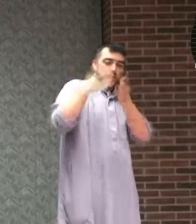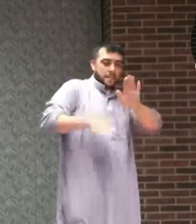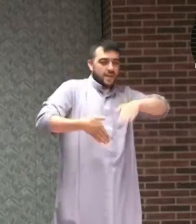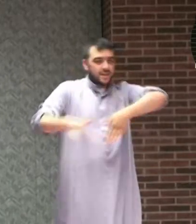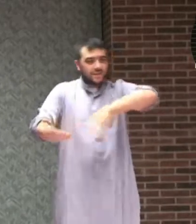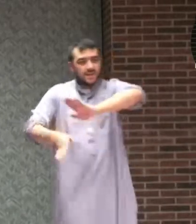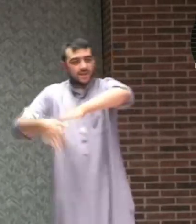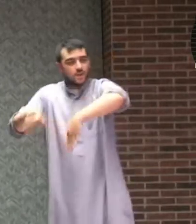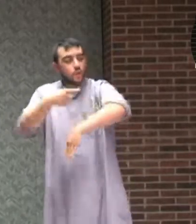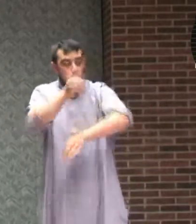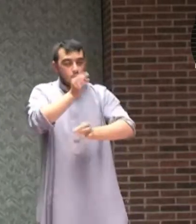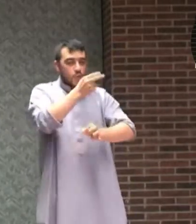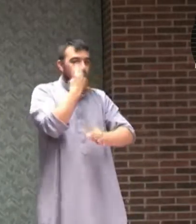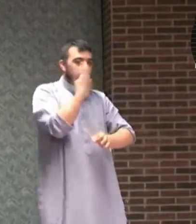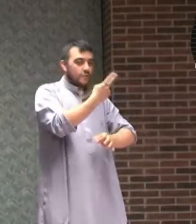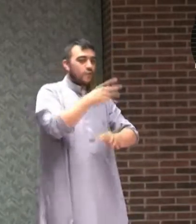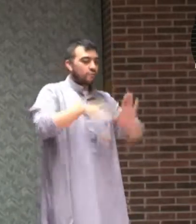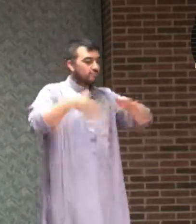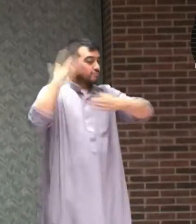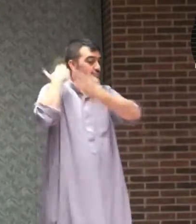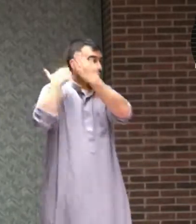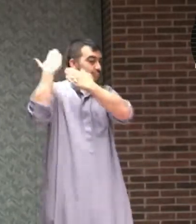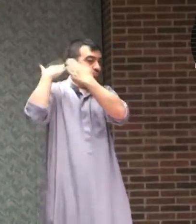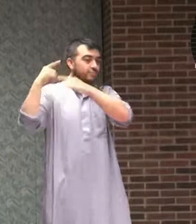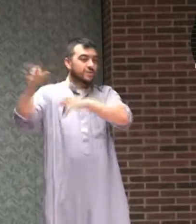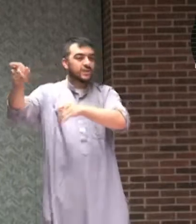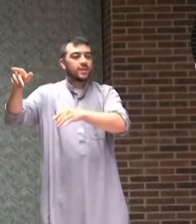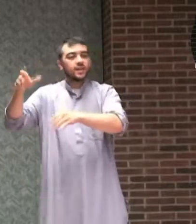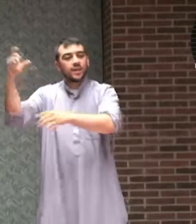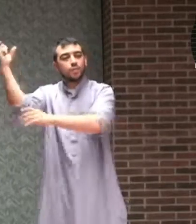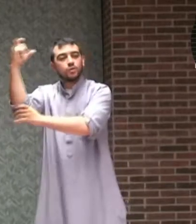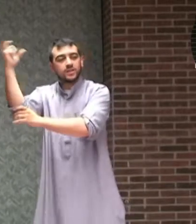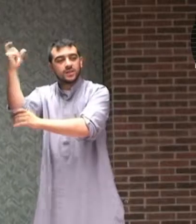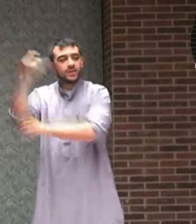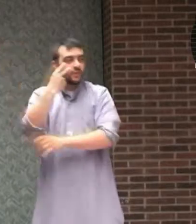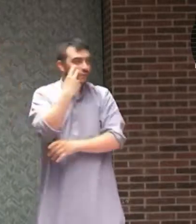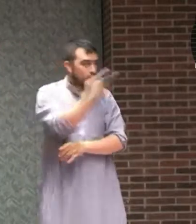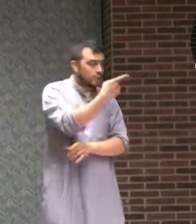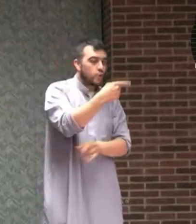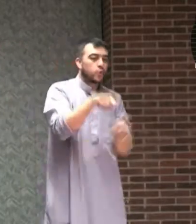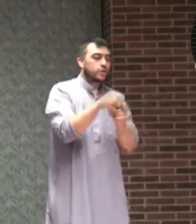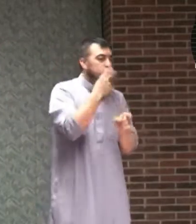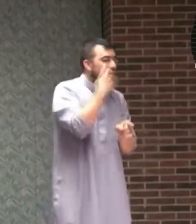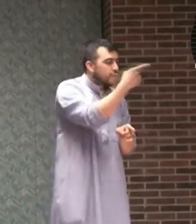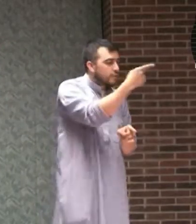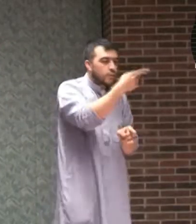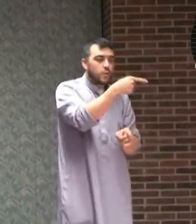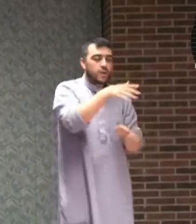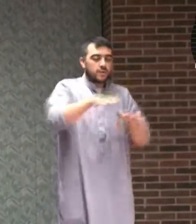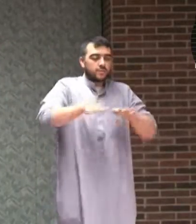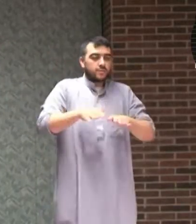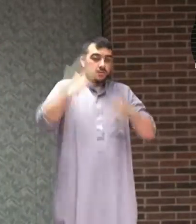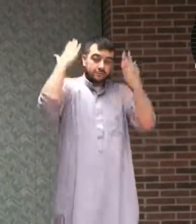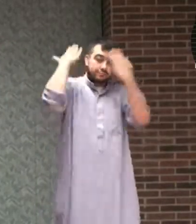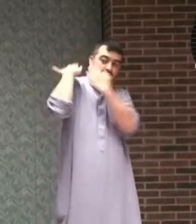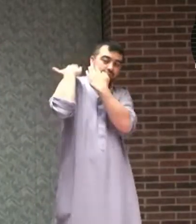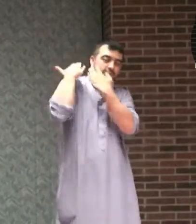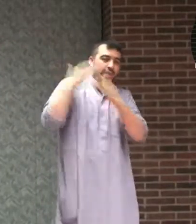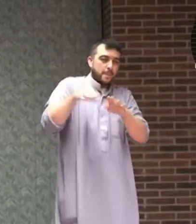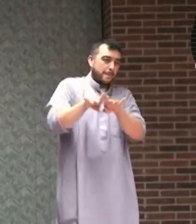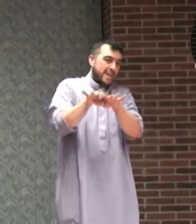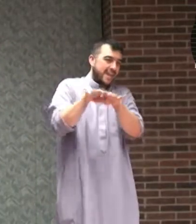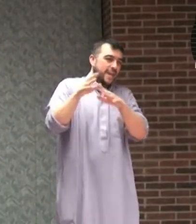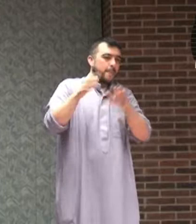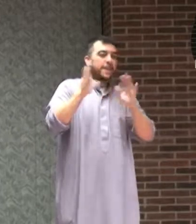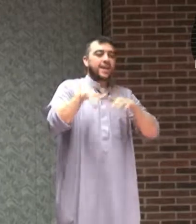comme ils témoigneront en ta faveur. C'est-à-dire qu'ils témoigneront que Fulan faisait la salah, que Fulan faisait ceci, vous faisait cela. Vous